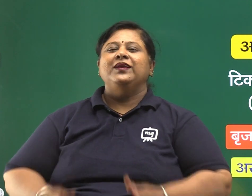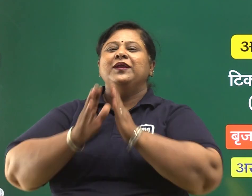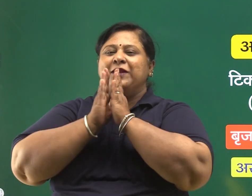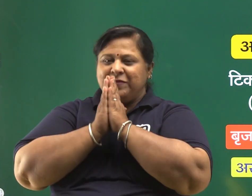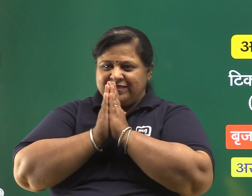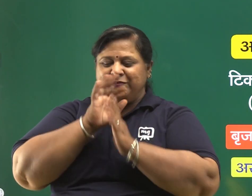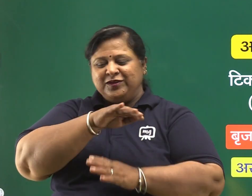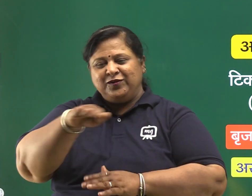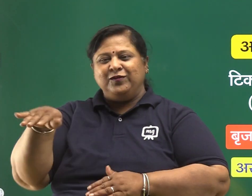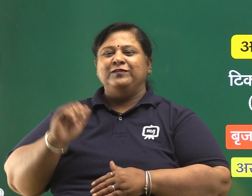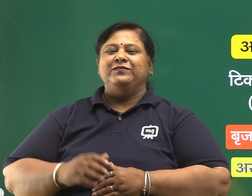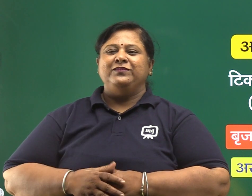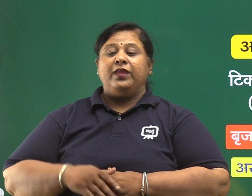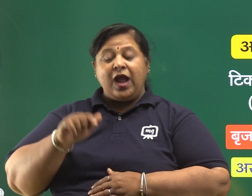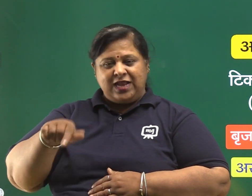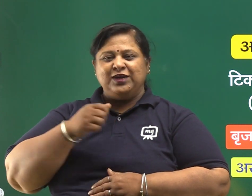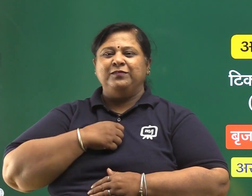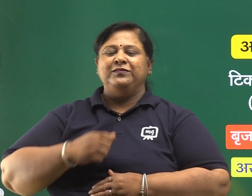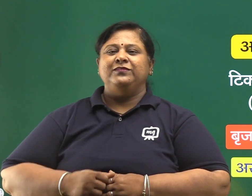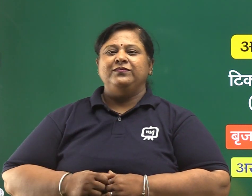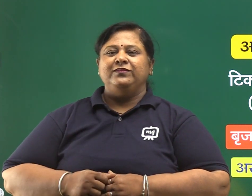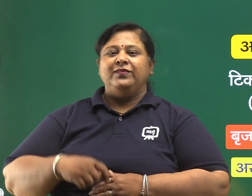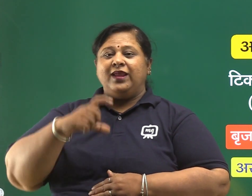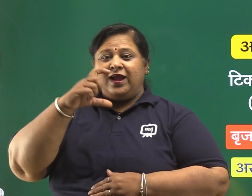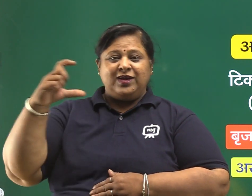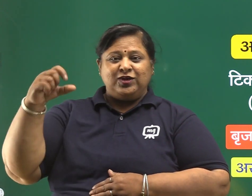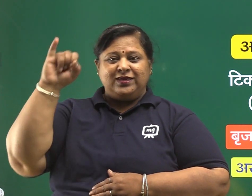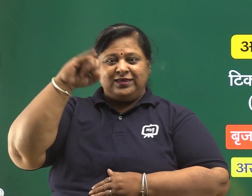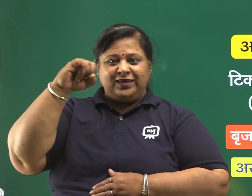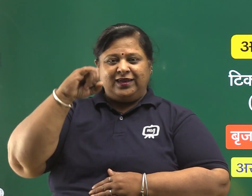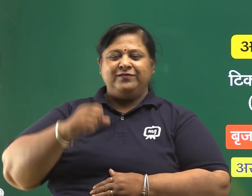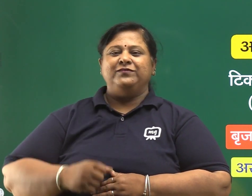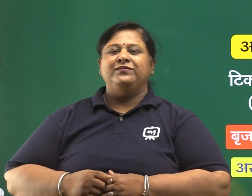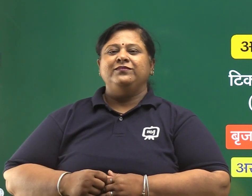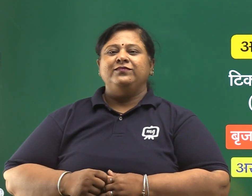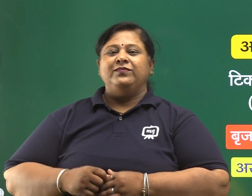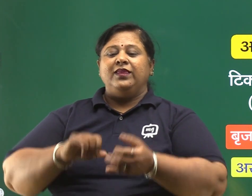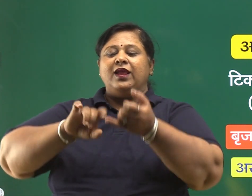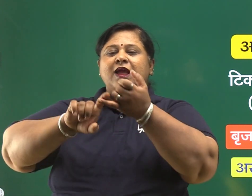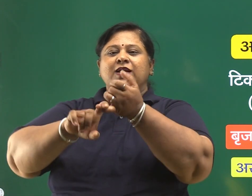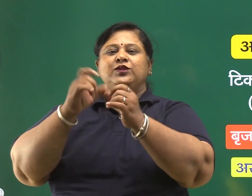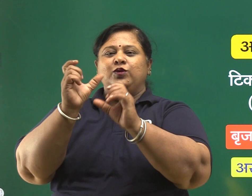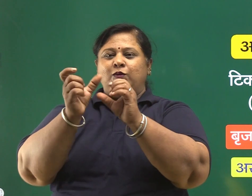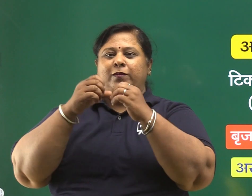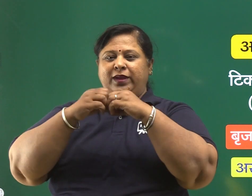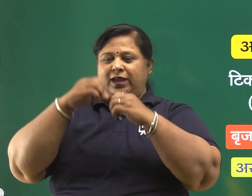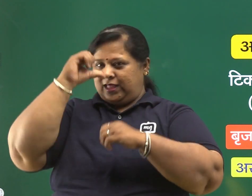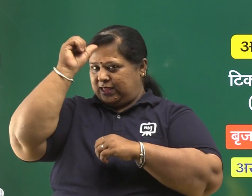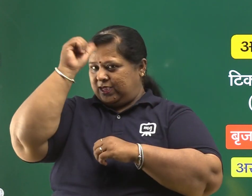नमस्ते बच्चों। आज हम कक्षा 6 विषय हिंदी